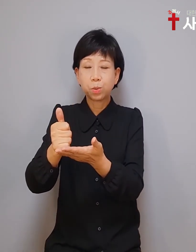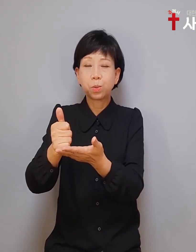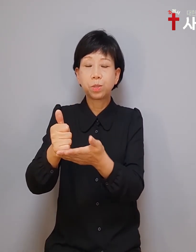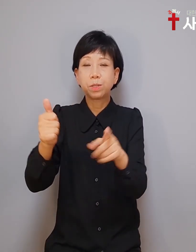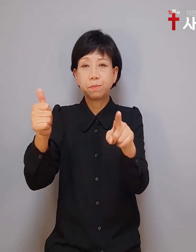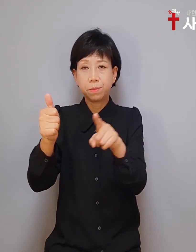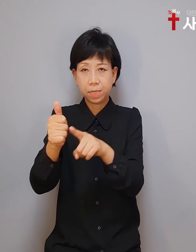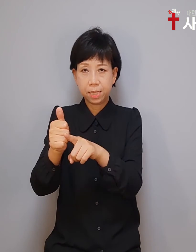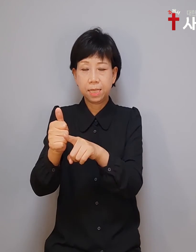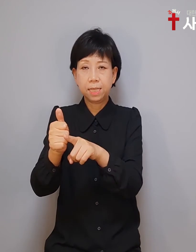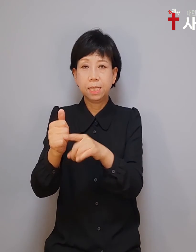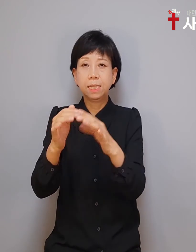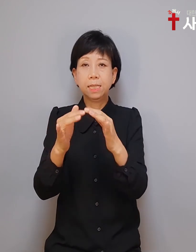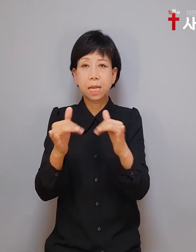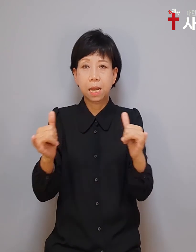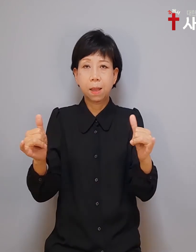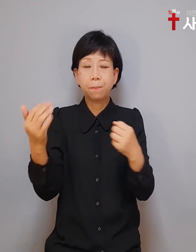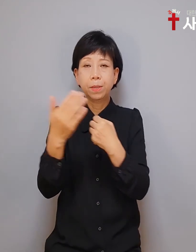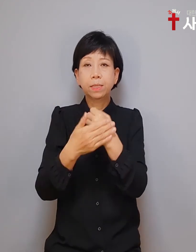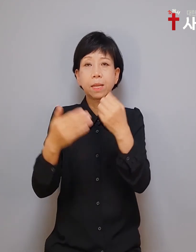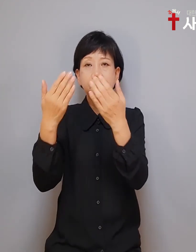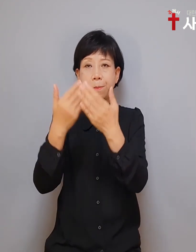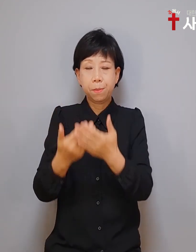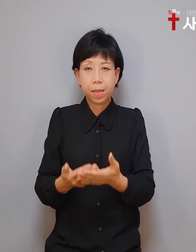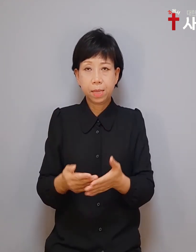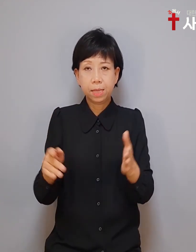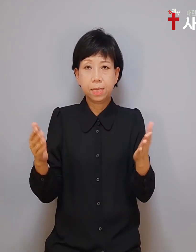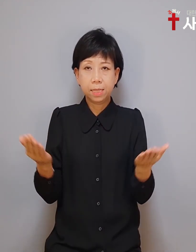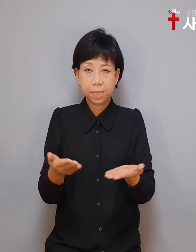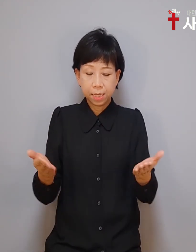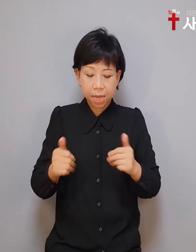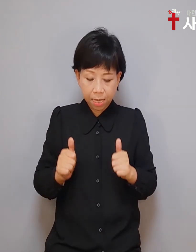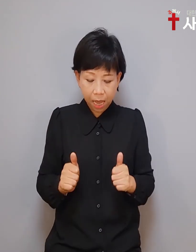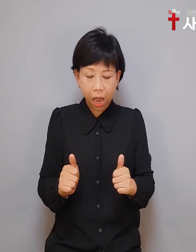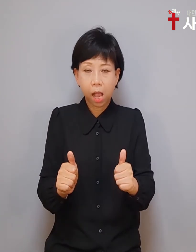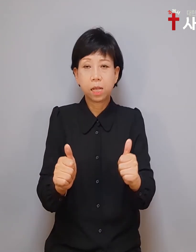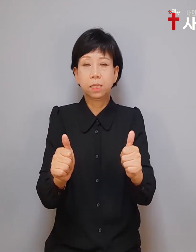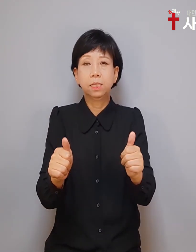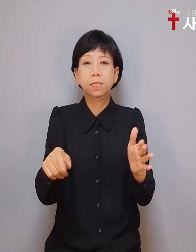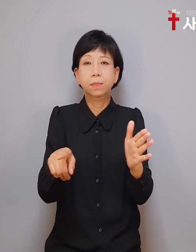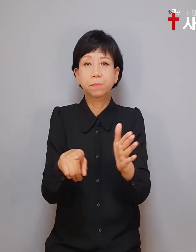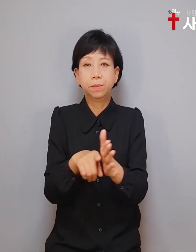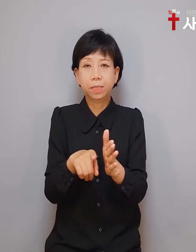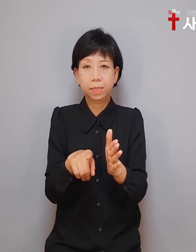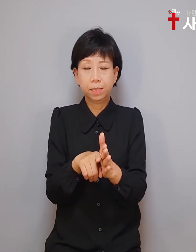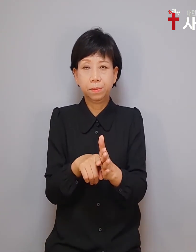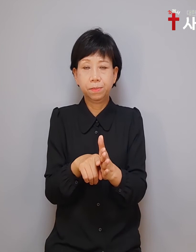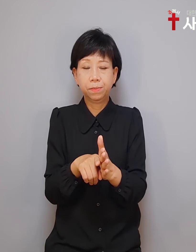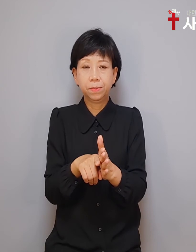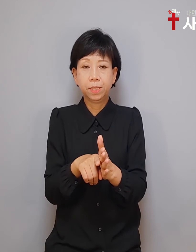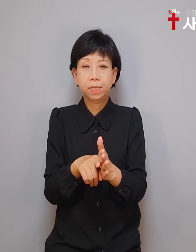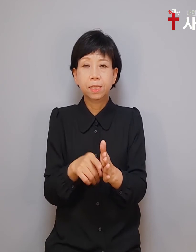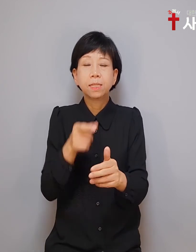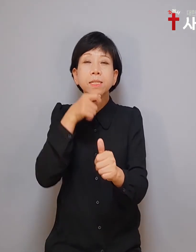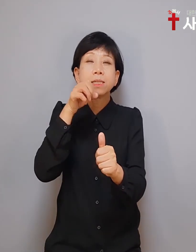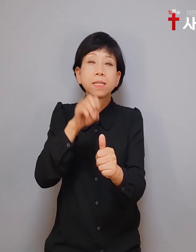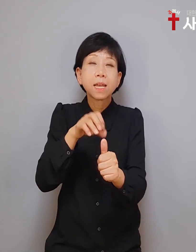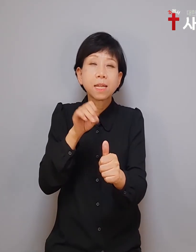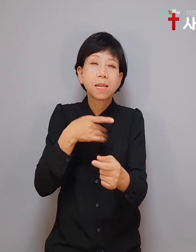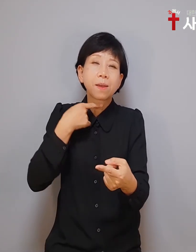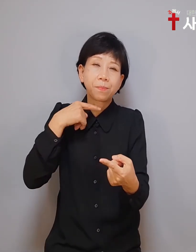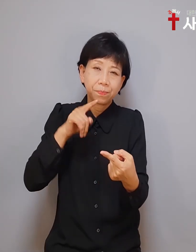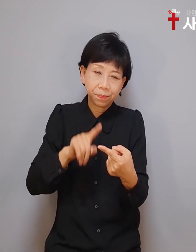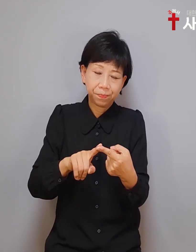분으로서 은혜 받는 일에 열심이시고 믿음이 세례받기에 적합하다고 여겨 사랑하는